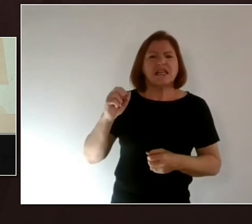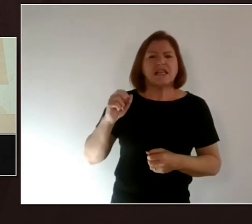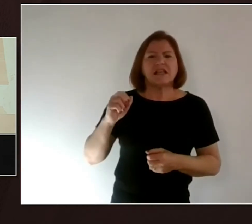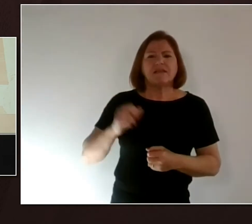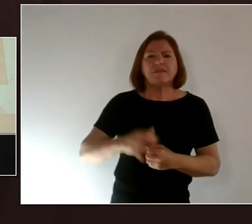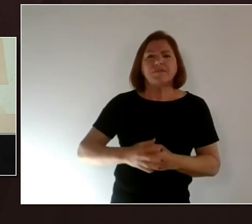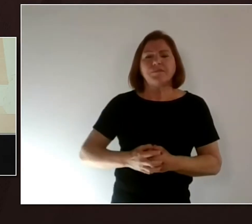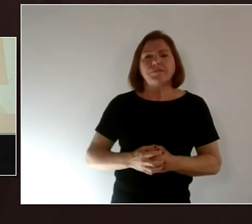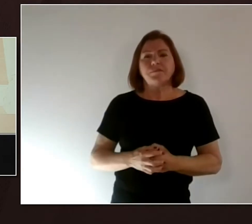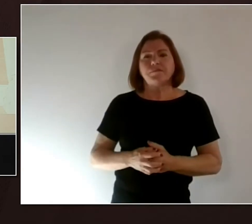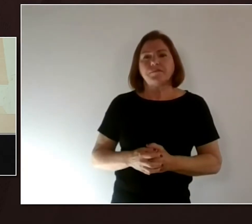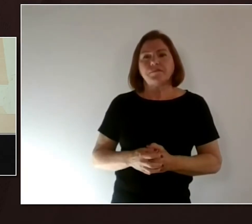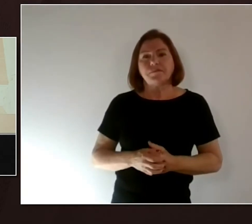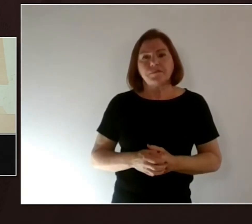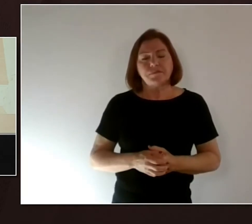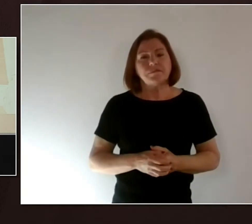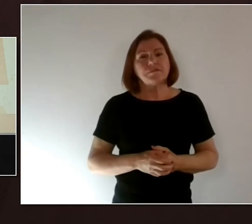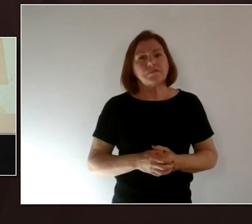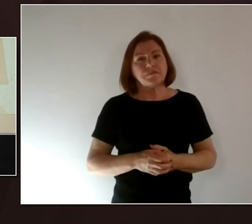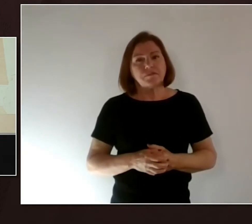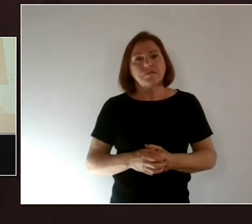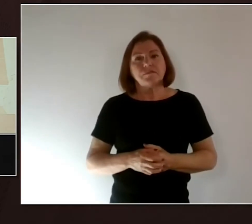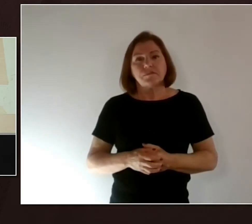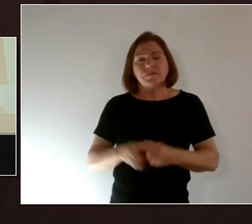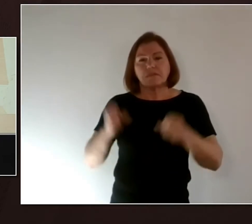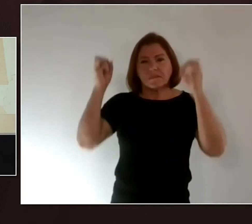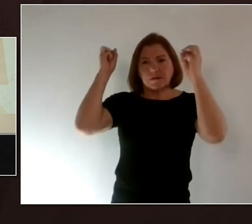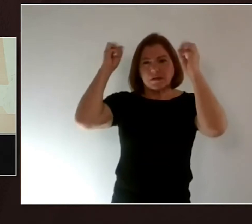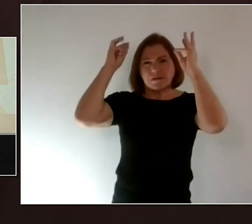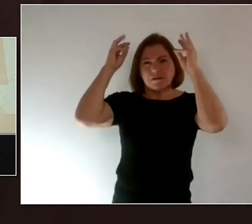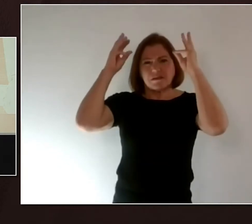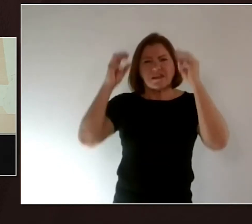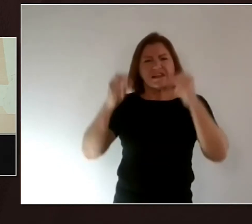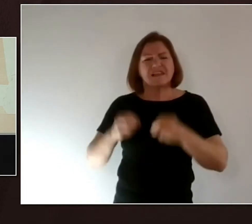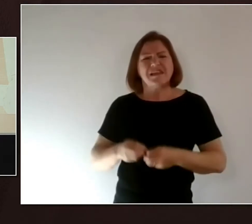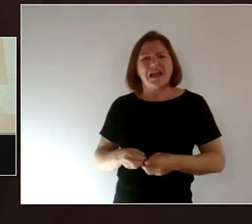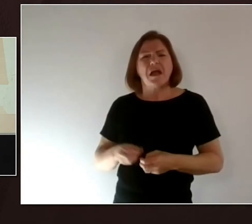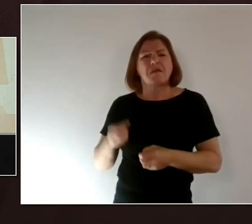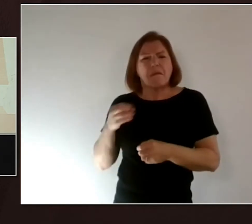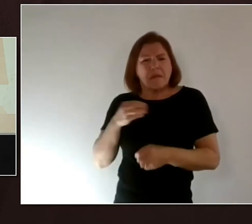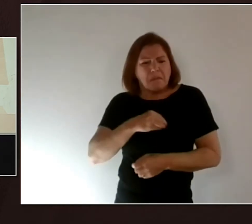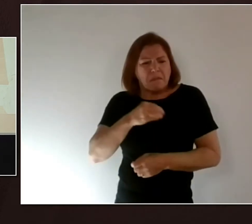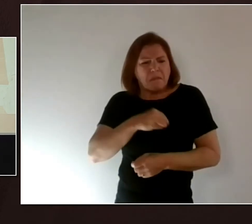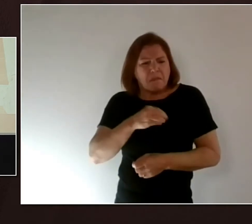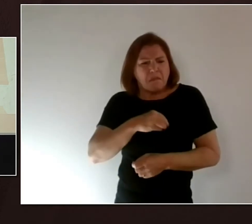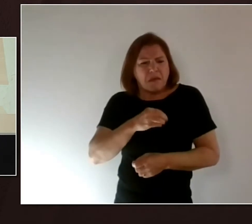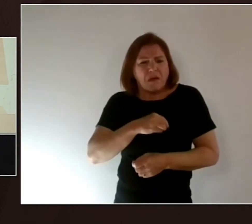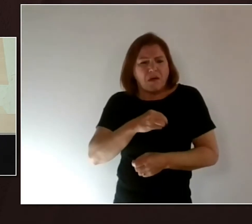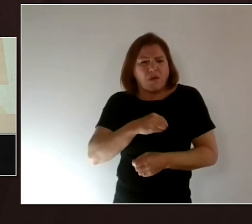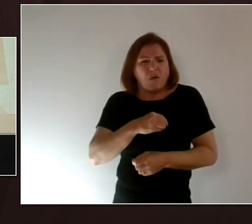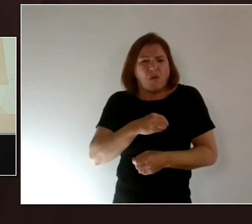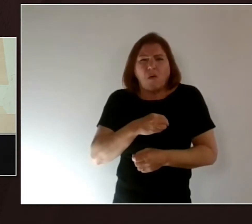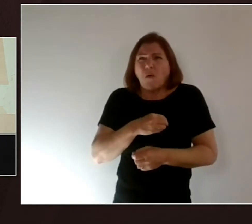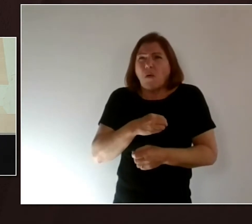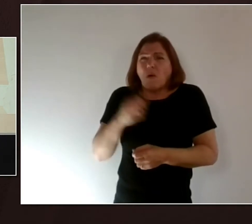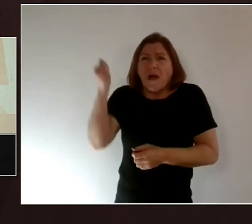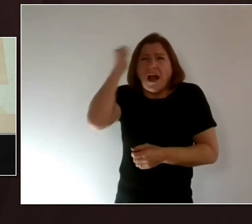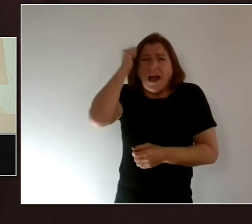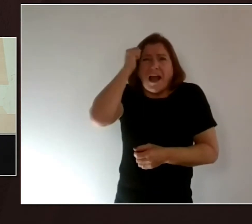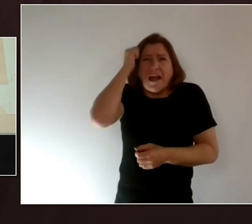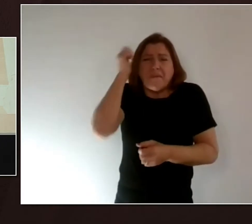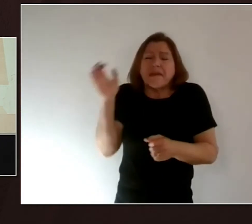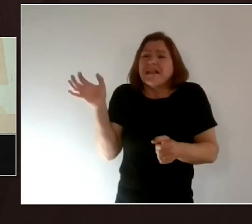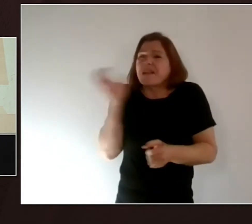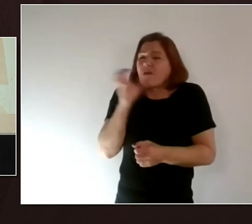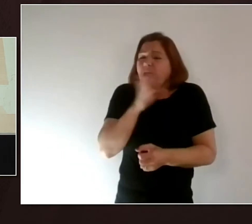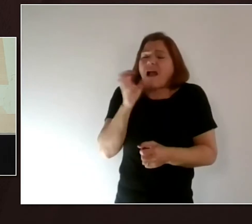sumo sacerdote. Portanto, irmãos, vamos nos arrepender rapidamente e manter, né, sempre uma boa consciência diante